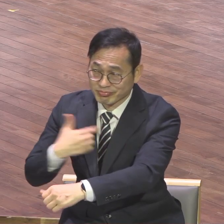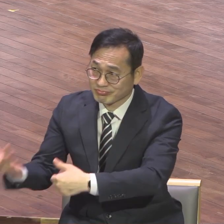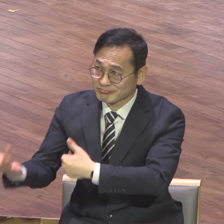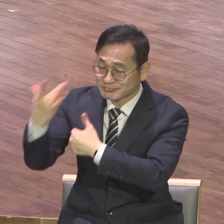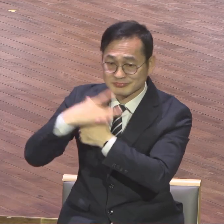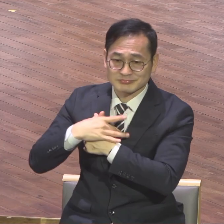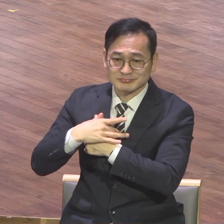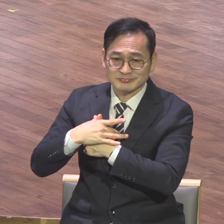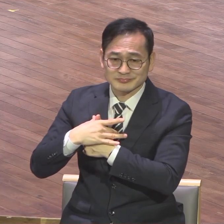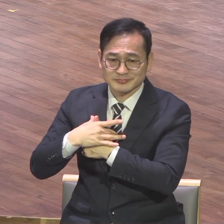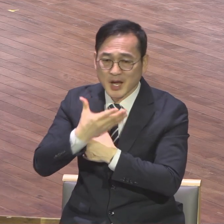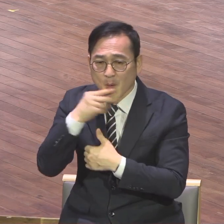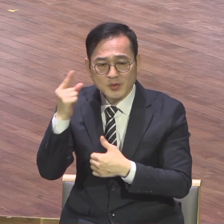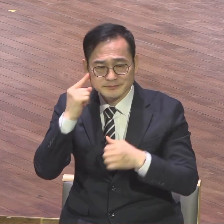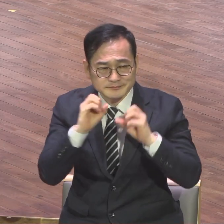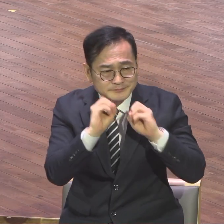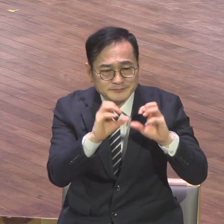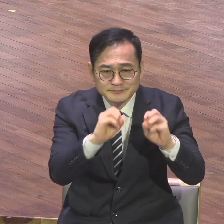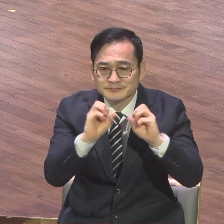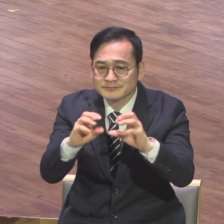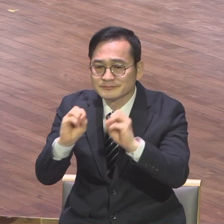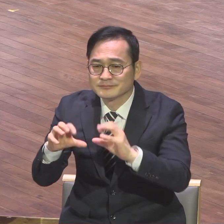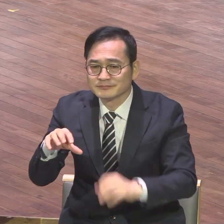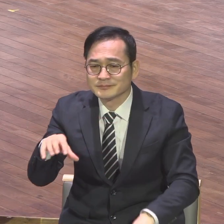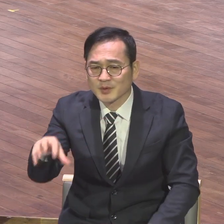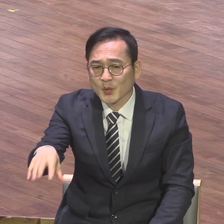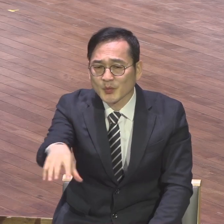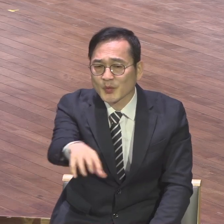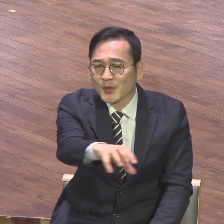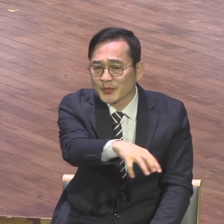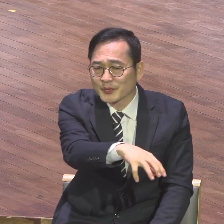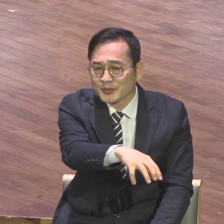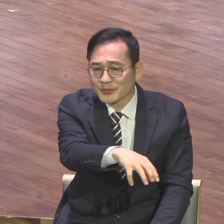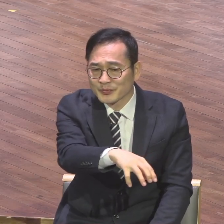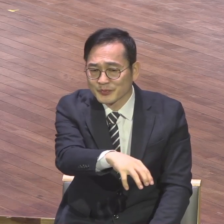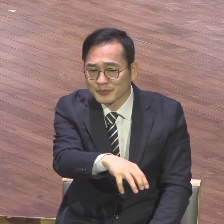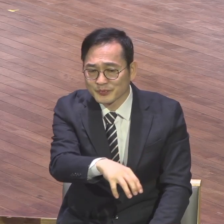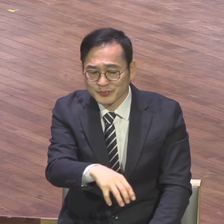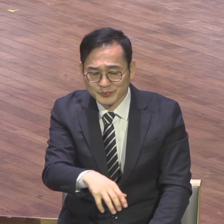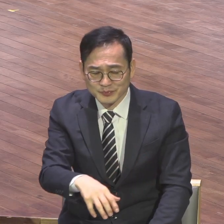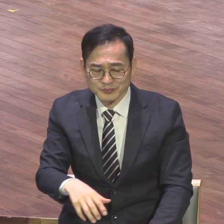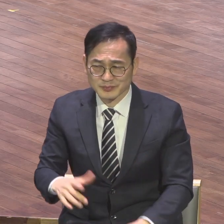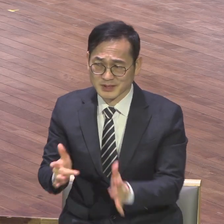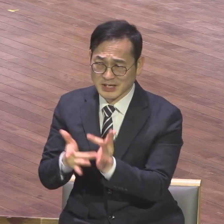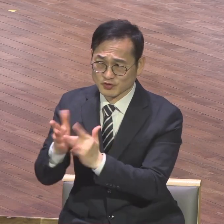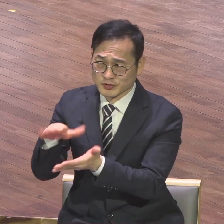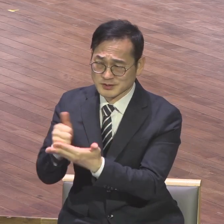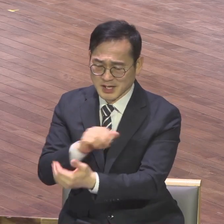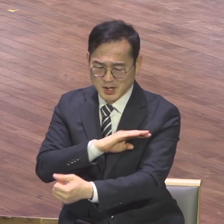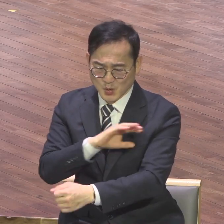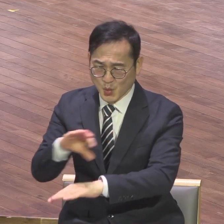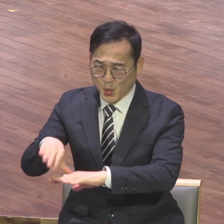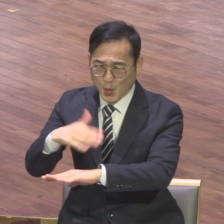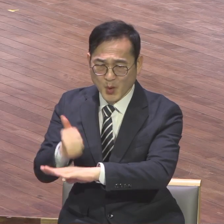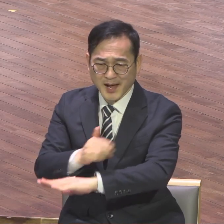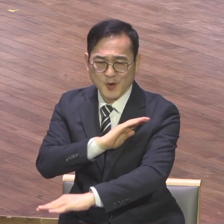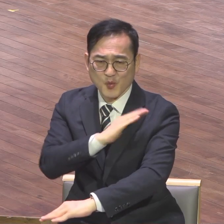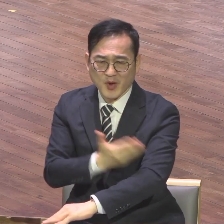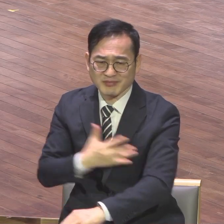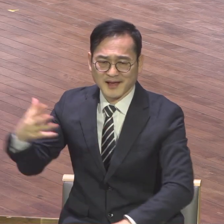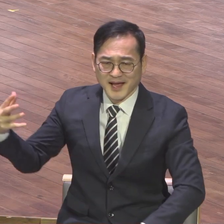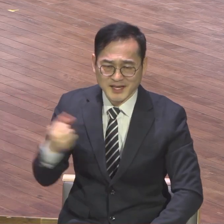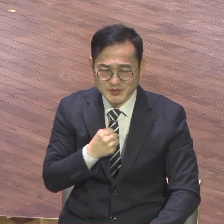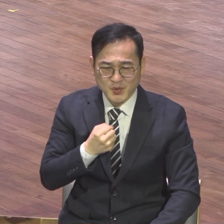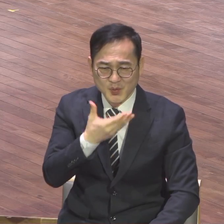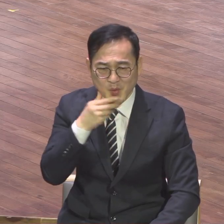이 복음을 선포하는 그 현장에 나가면 여러분이 그리스도의 왕권으로 나가면 영적